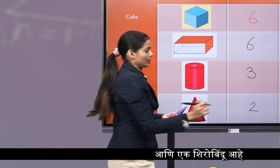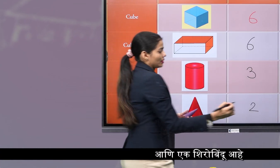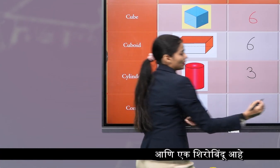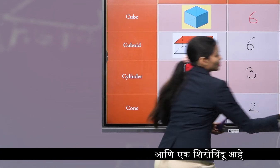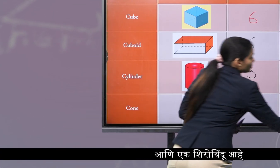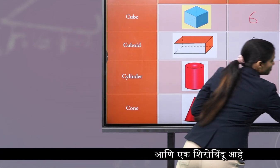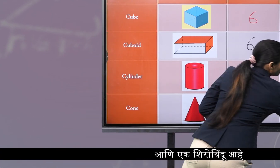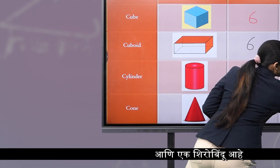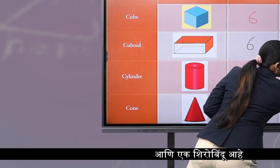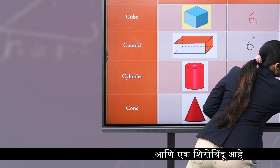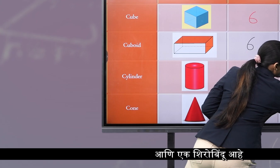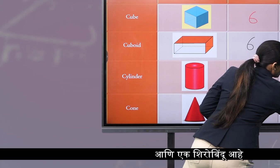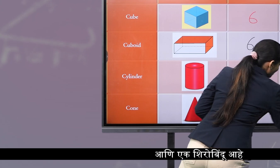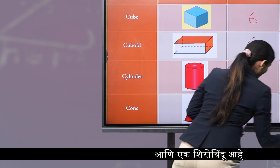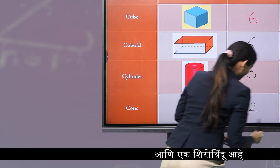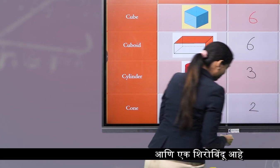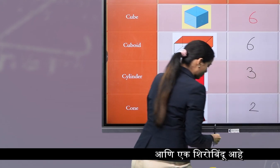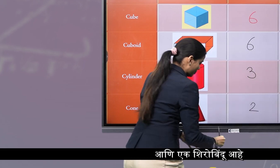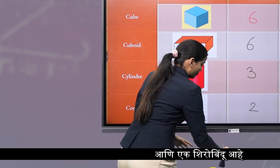आणि 1 शिरोबिंदू आहे.